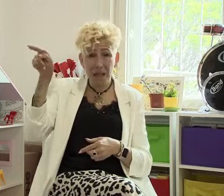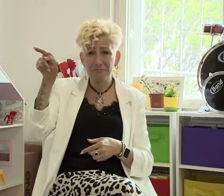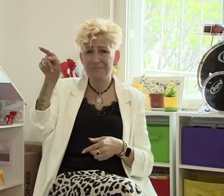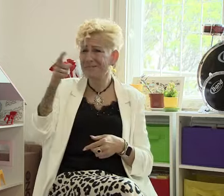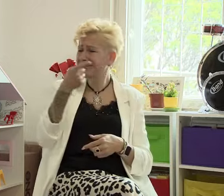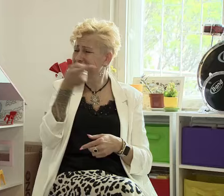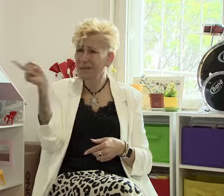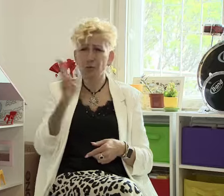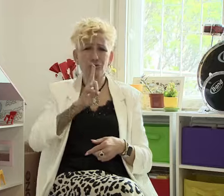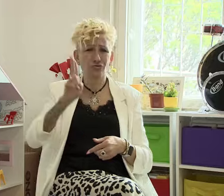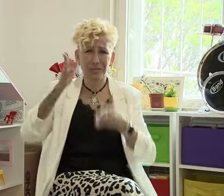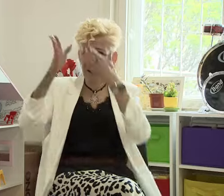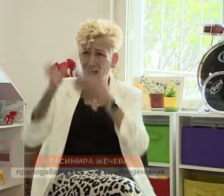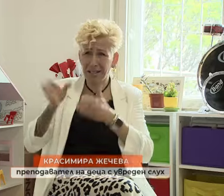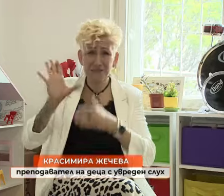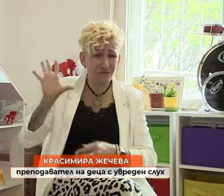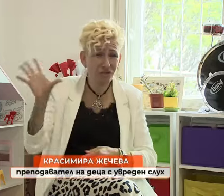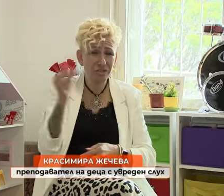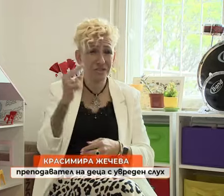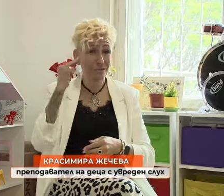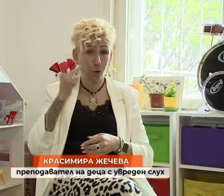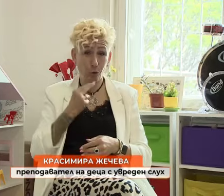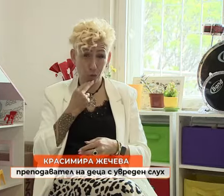Там всички учители. Всички учители са глухи.